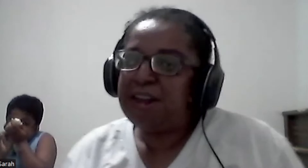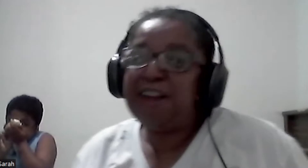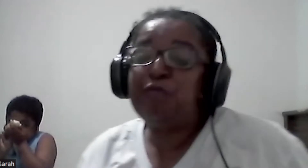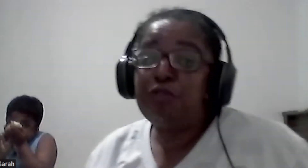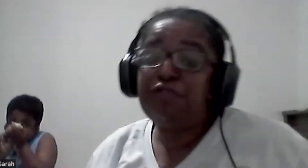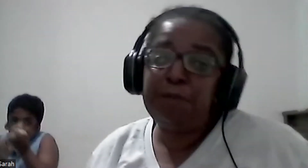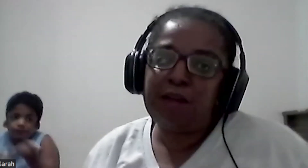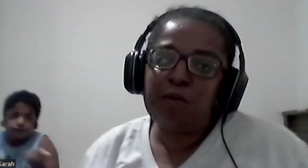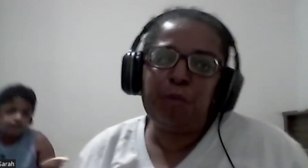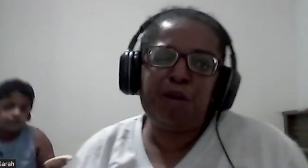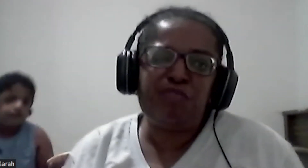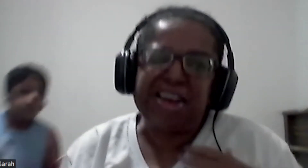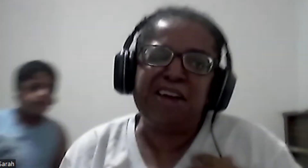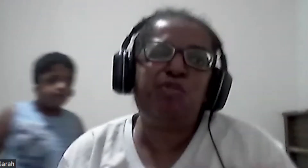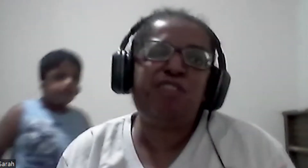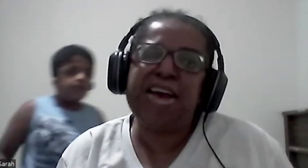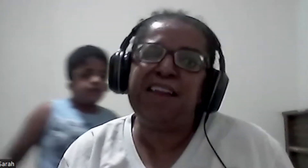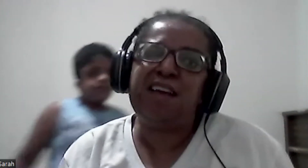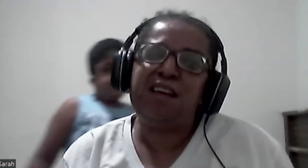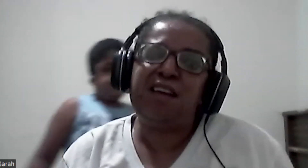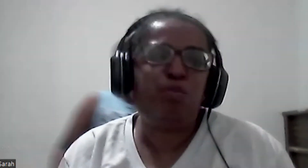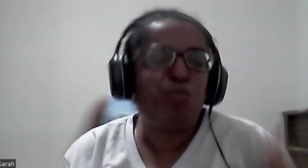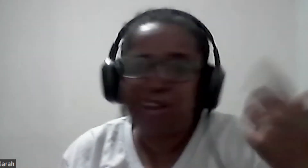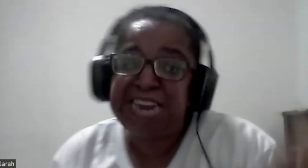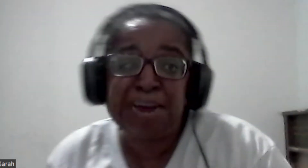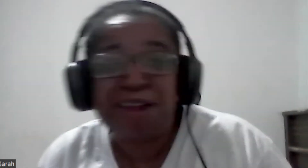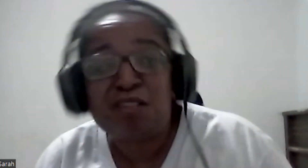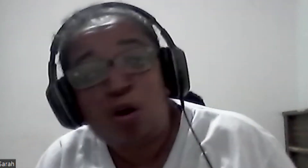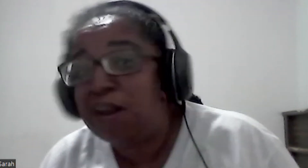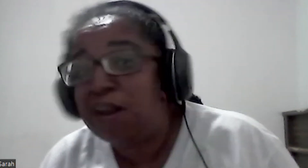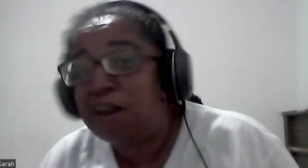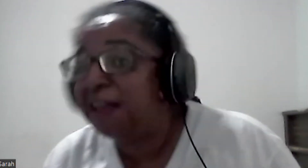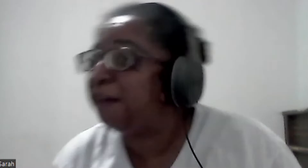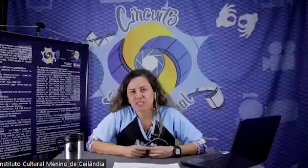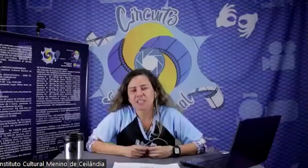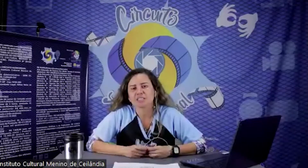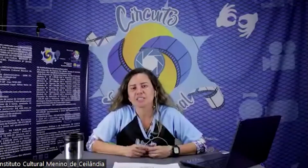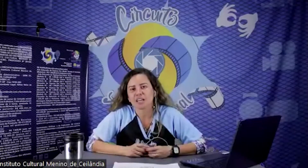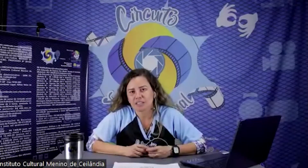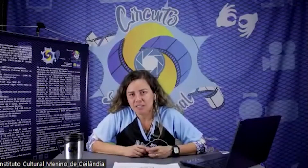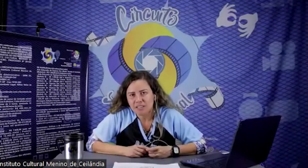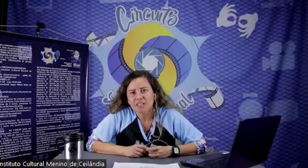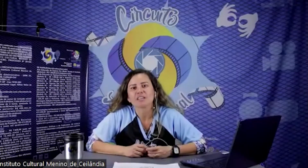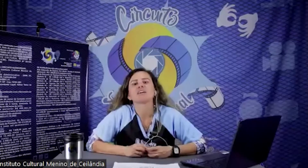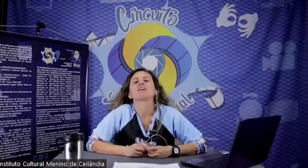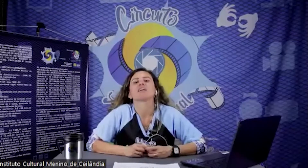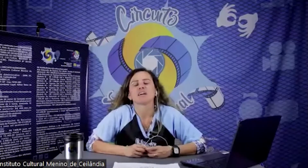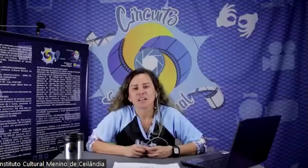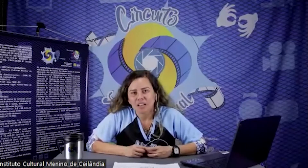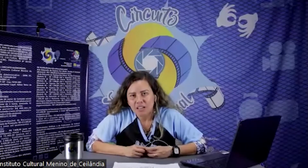Era um sofrimento. Eu mesmo ficava angustiada. Eu não queria ir para a Que escola. Eu não me maravilha, sentia. Sara. Não me sentia.